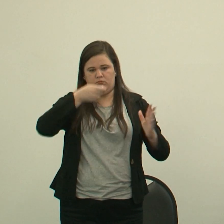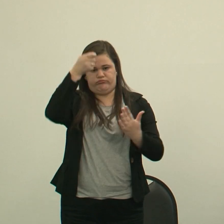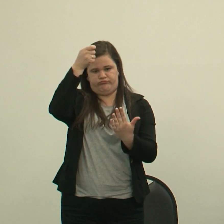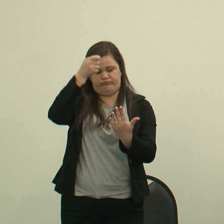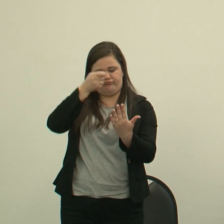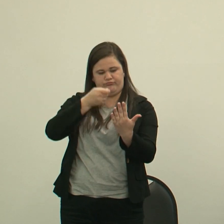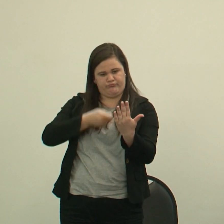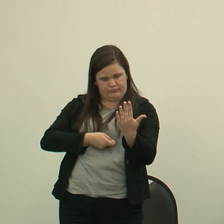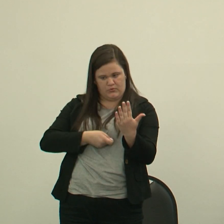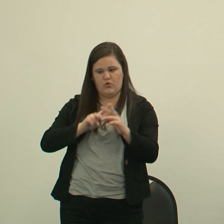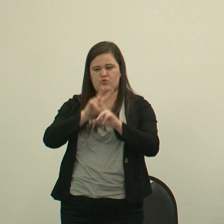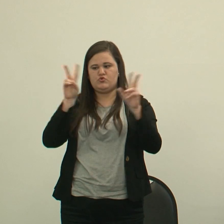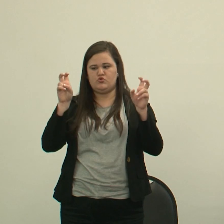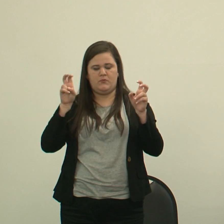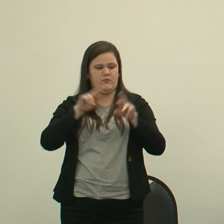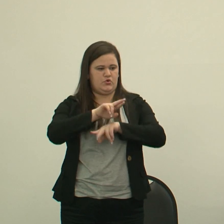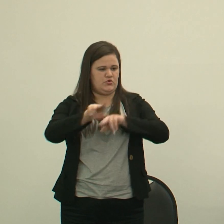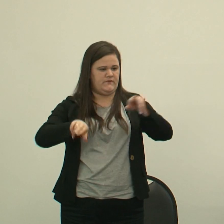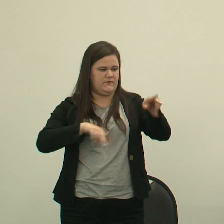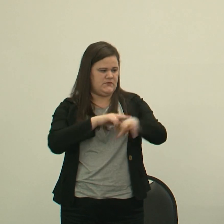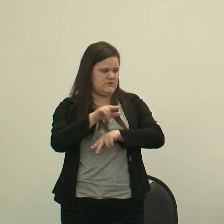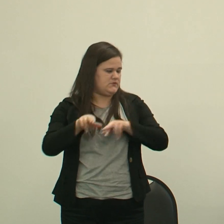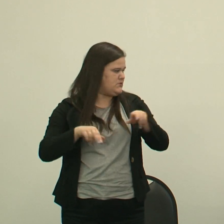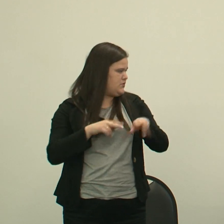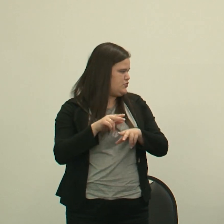a diversidade.